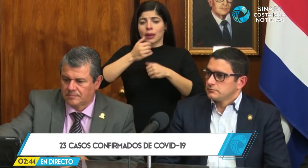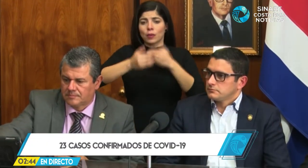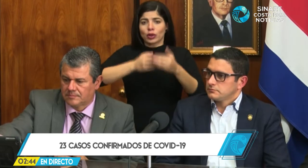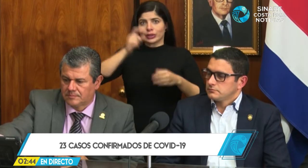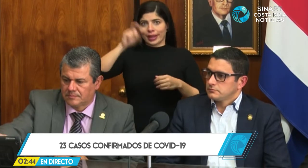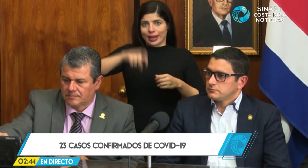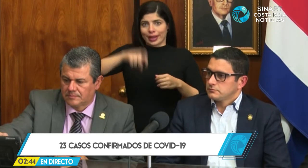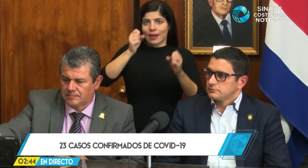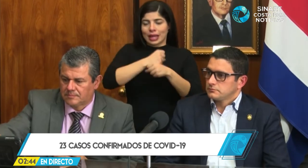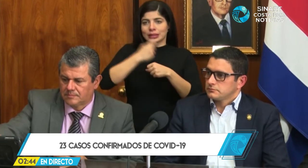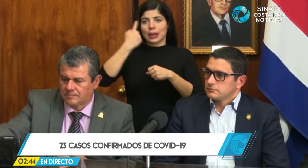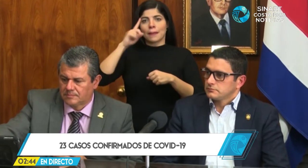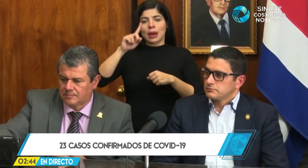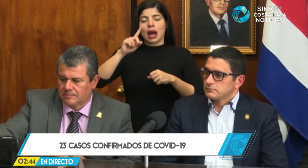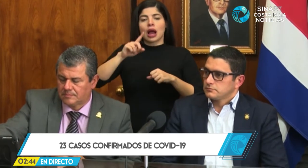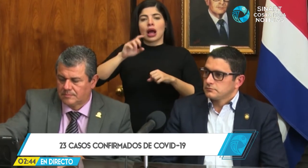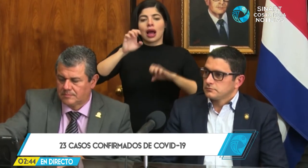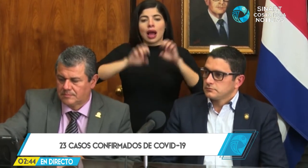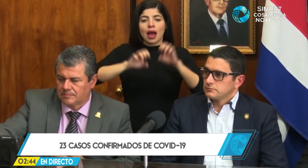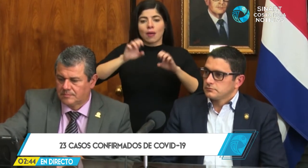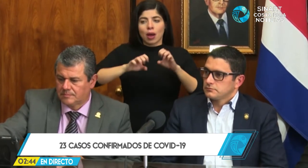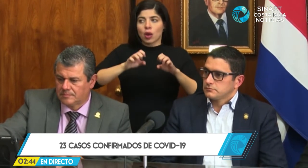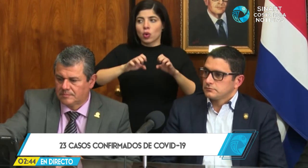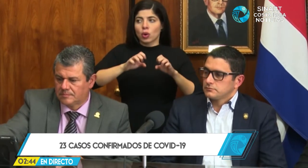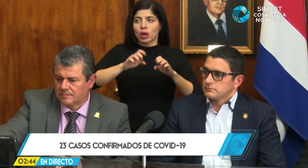corresponde para que se valoren las